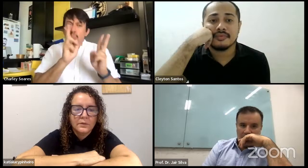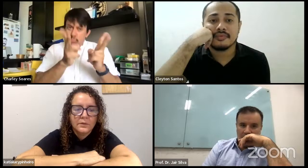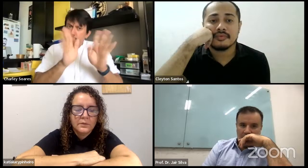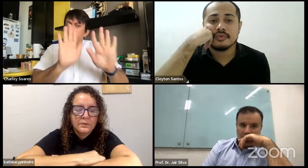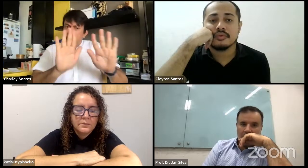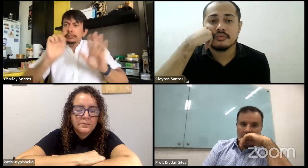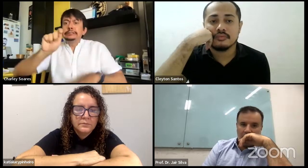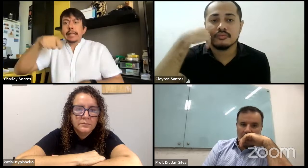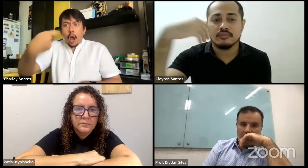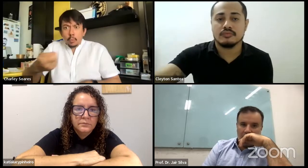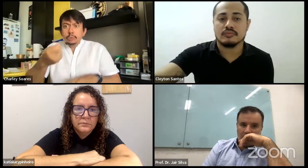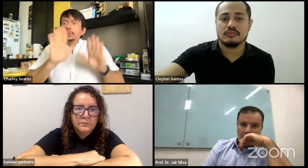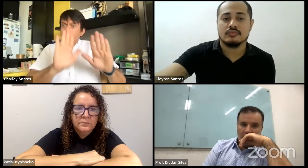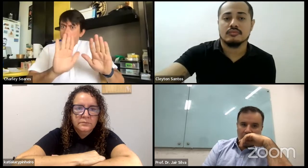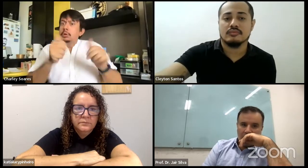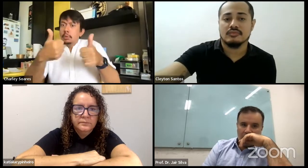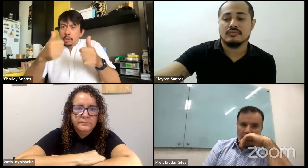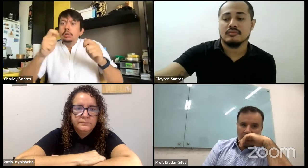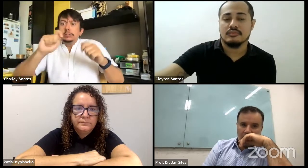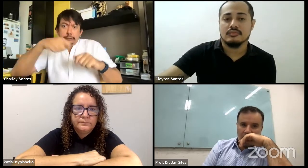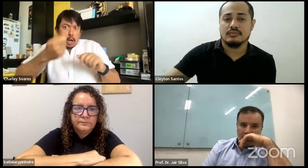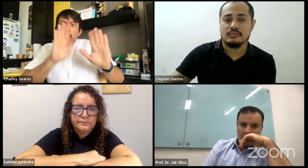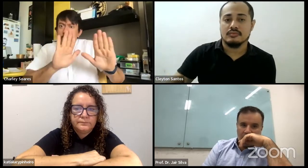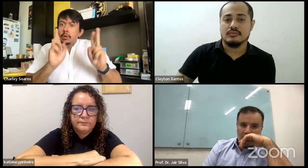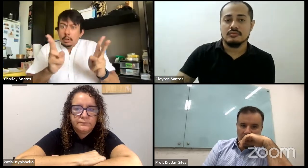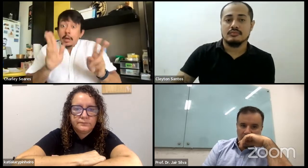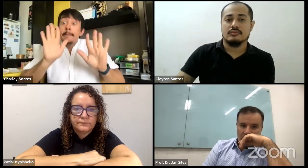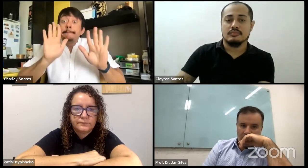uma mão dominante.